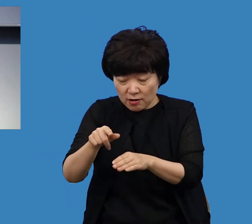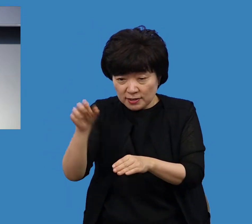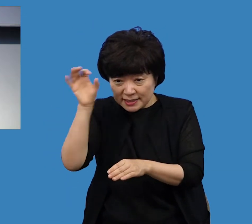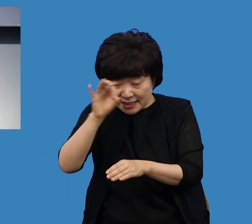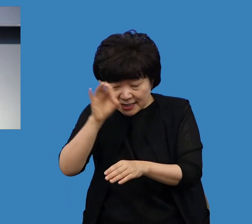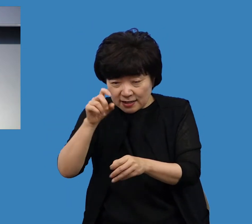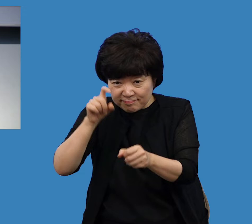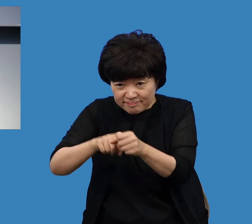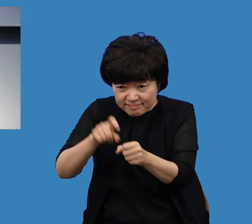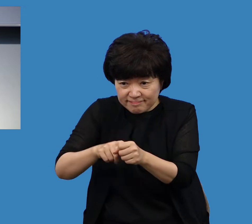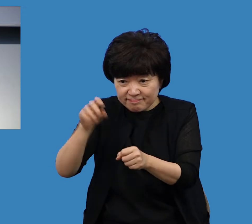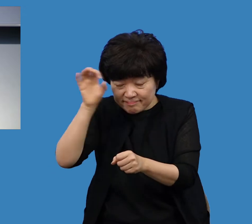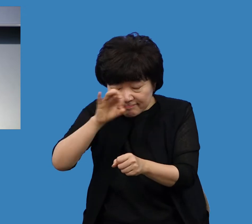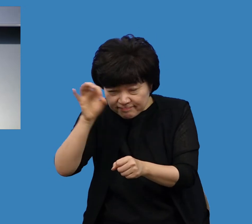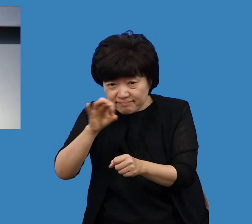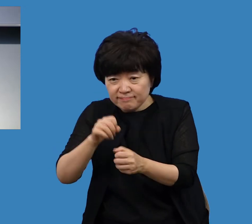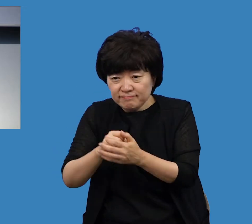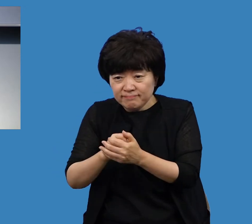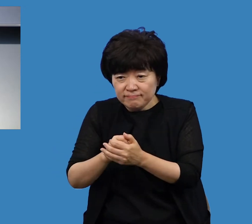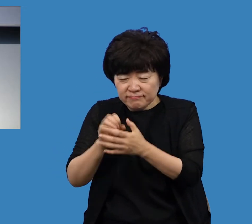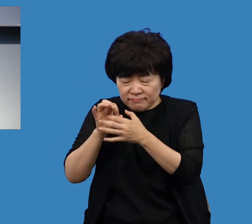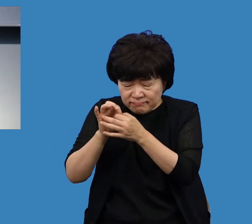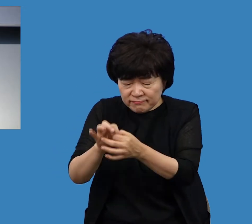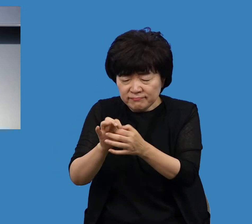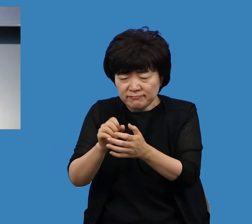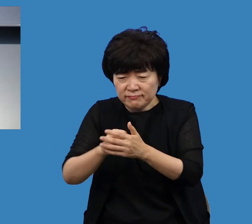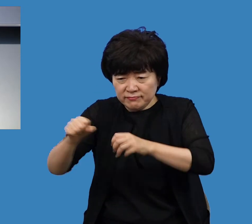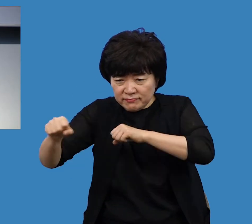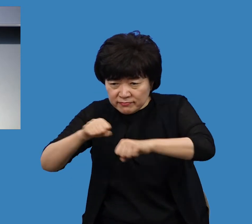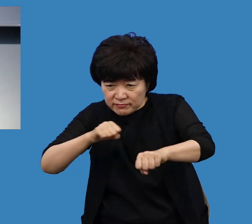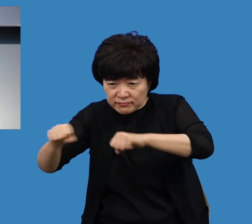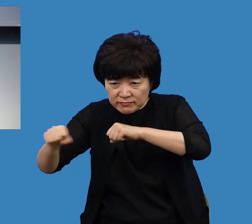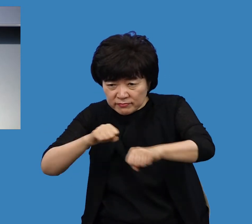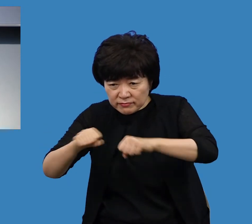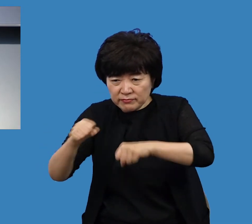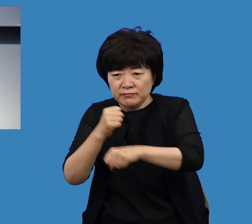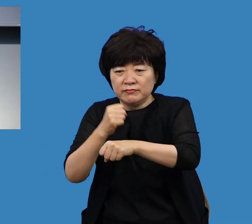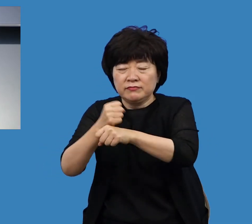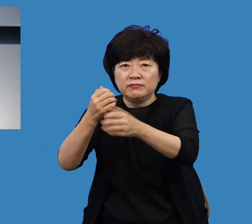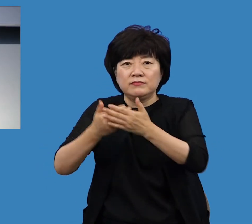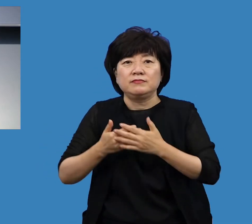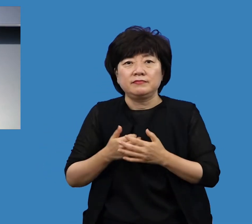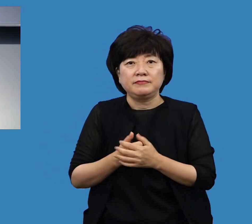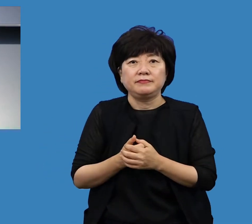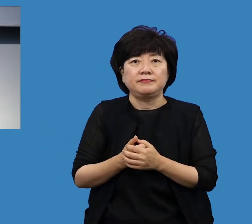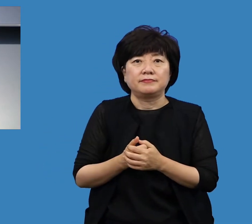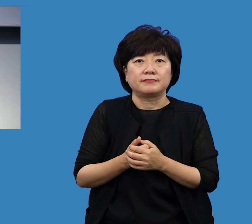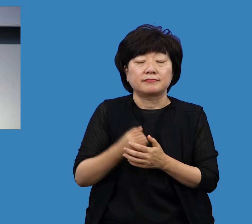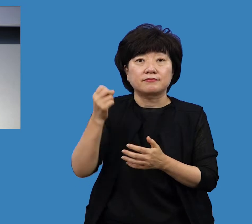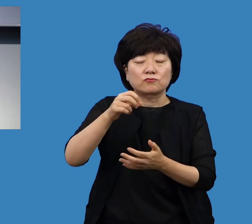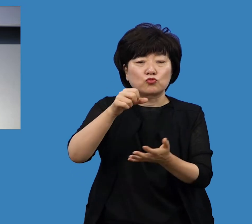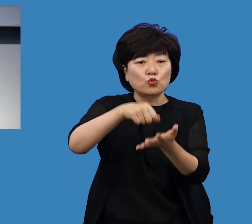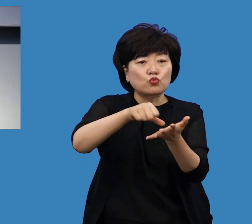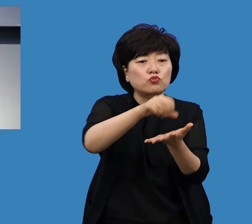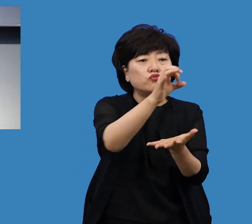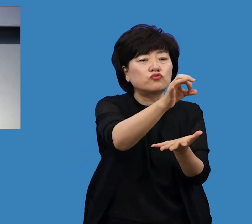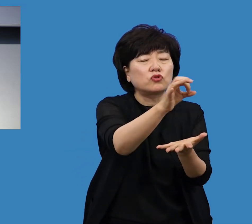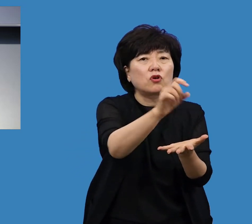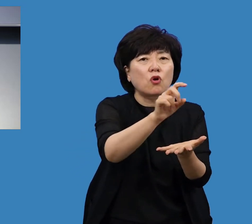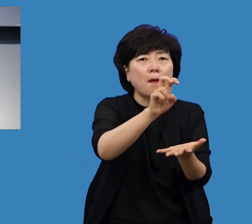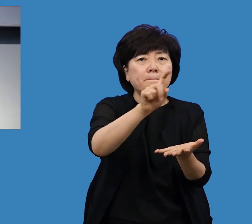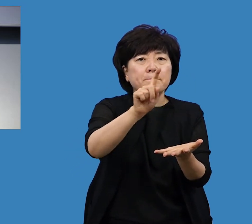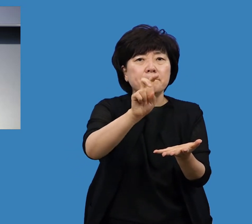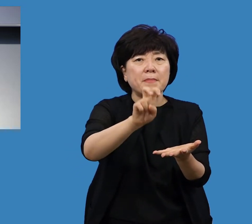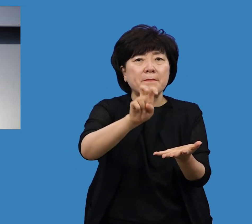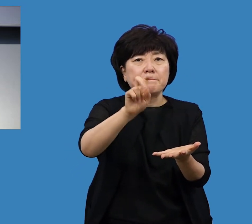하고, 추구하게 하고, 그래서 그쪽으로 계속 우리가 움직이도록 우리를 몰아갑니다. 또 물질의 영은 어떻습니까? 만몬의